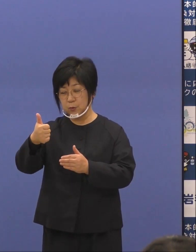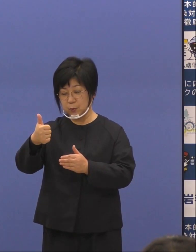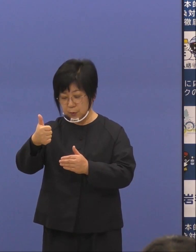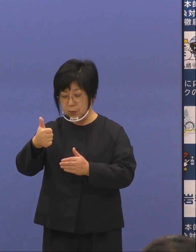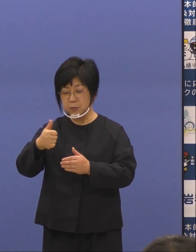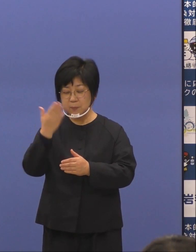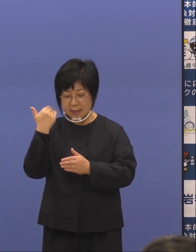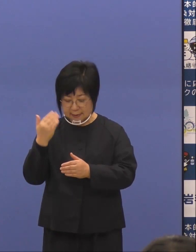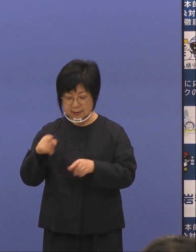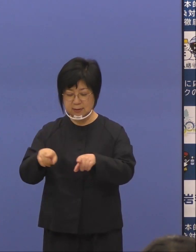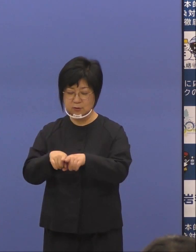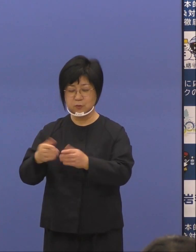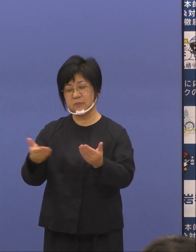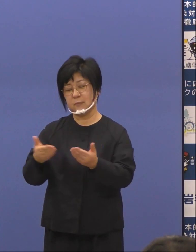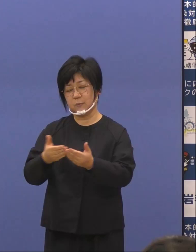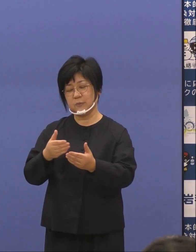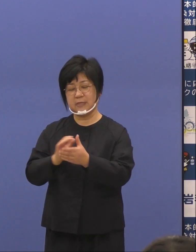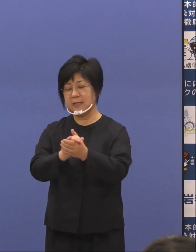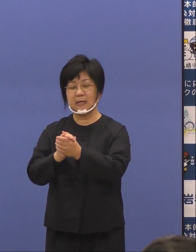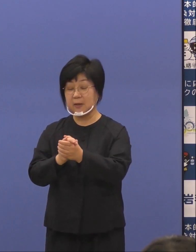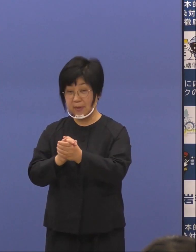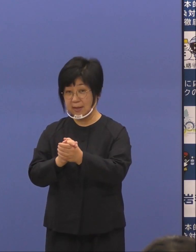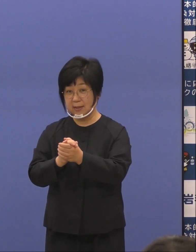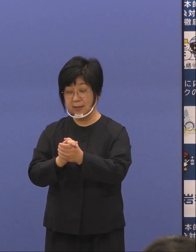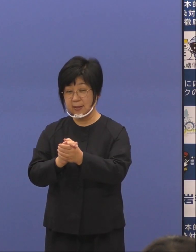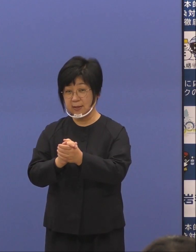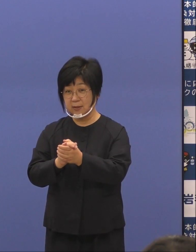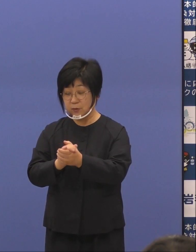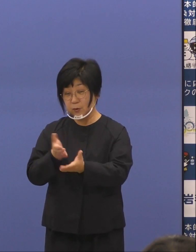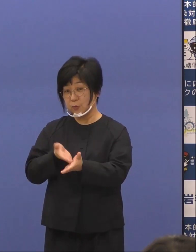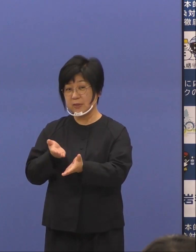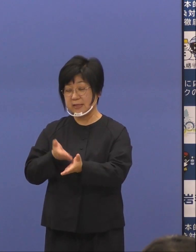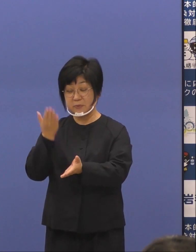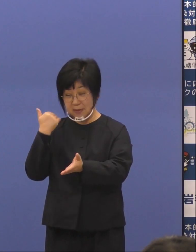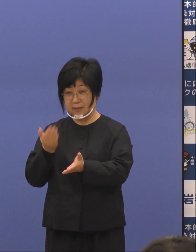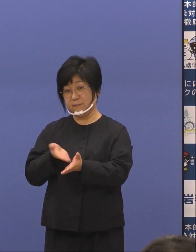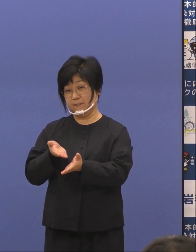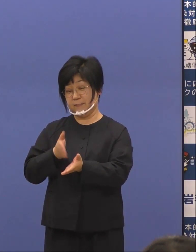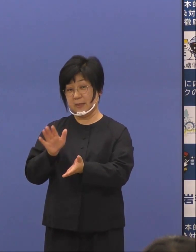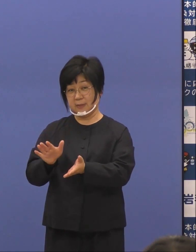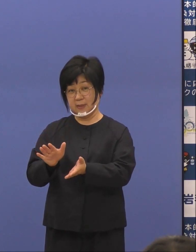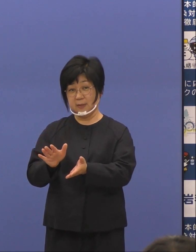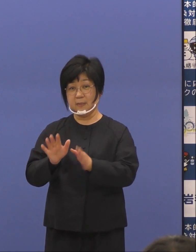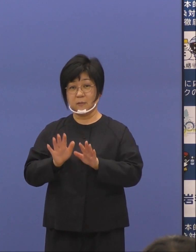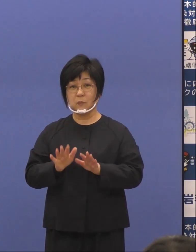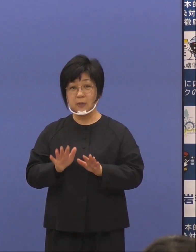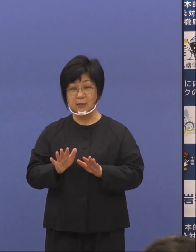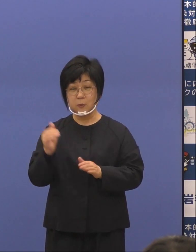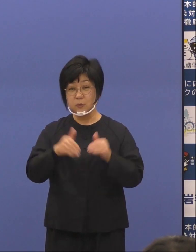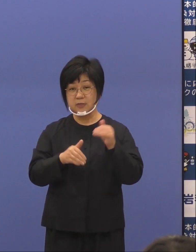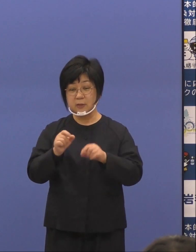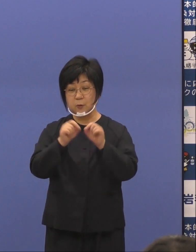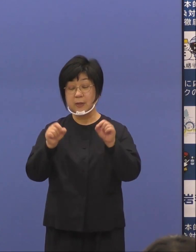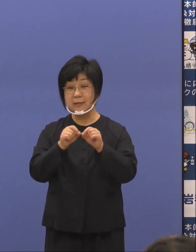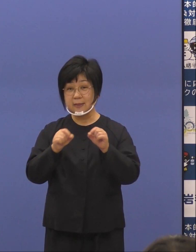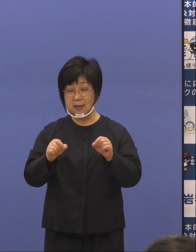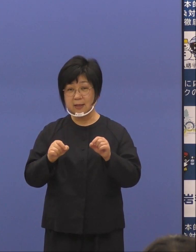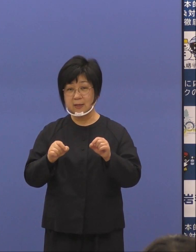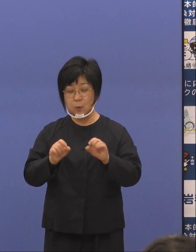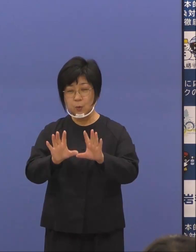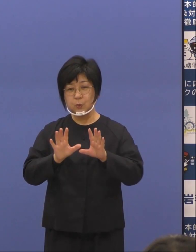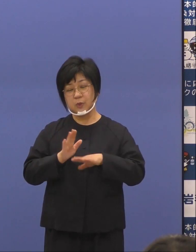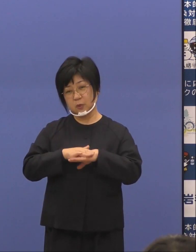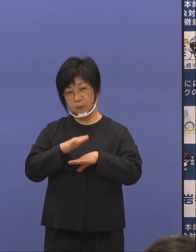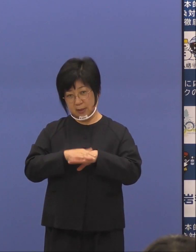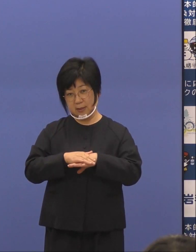一緒に仕事をした仲間だというような仲だったというようなお話をされていました。今回の選挙結果というものをどう受け止めたのか、